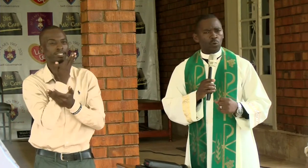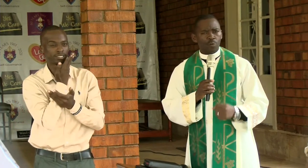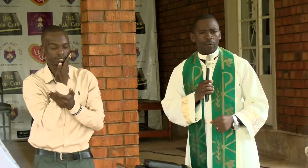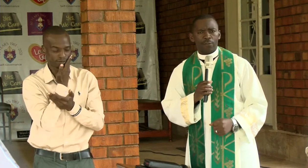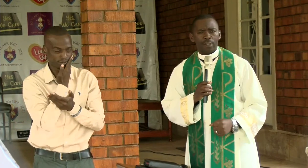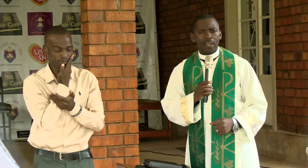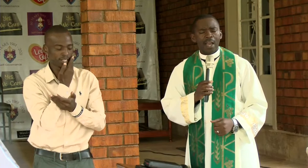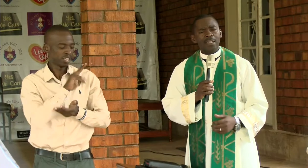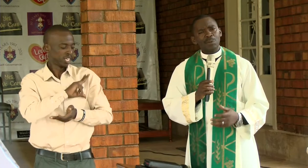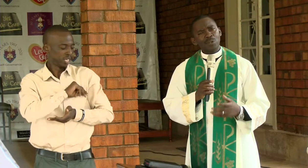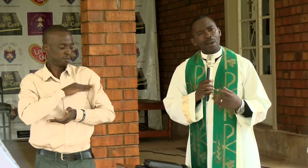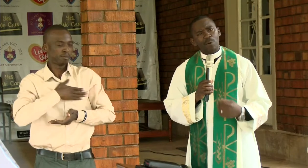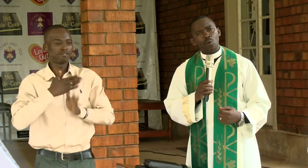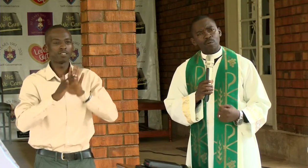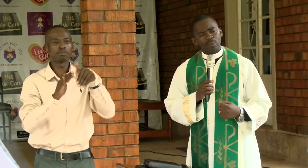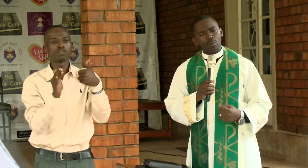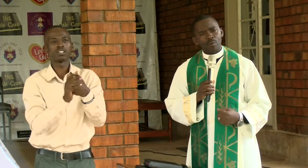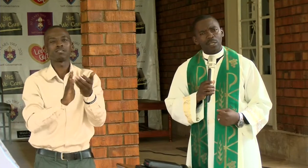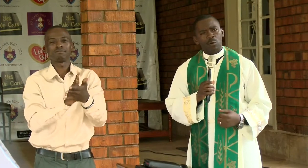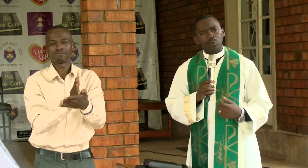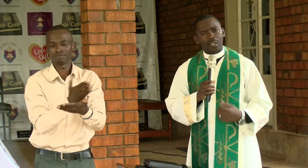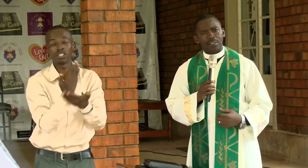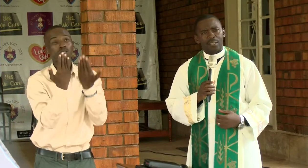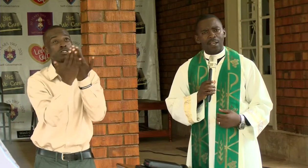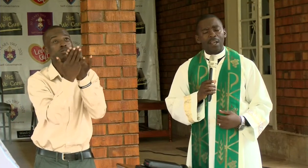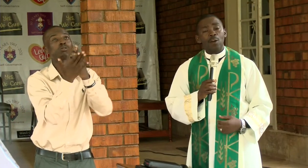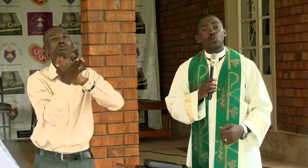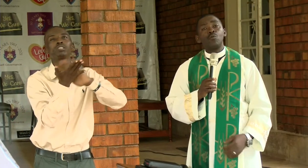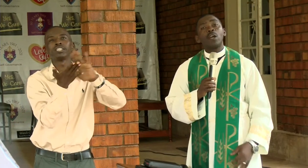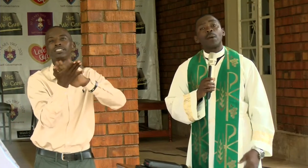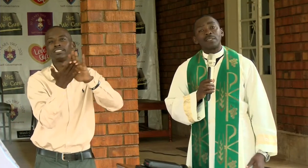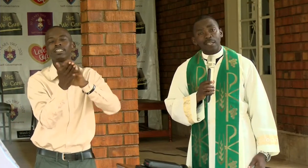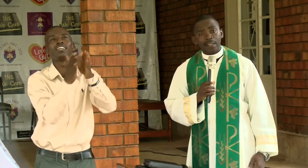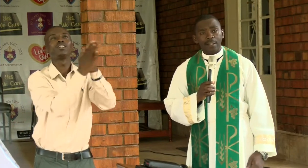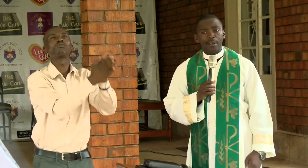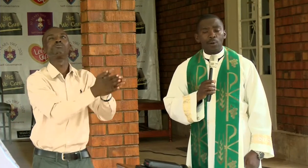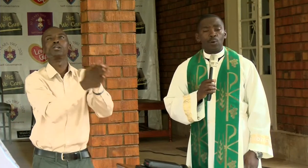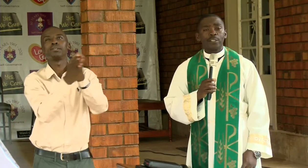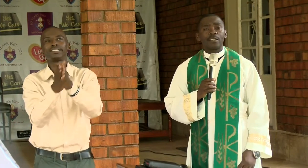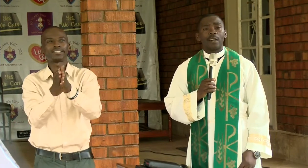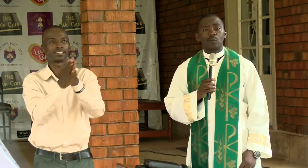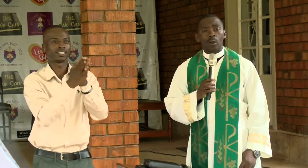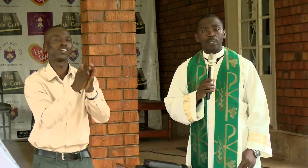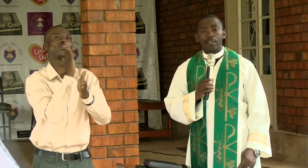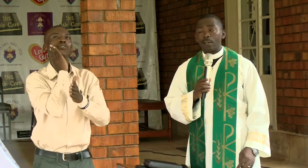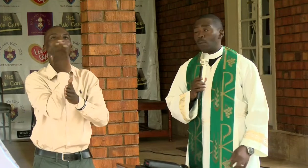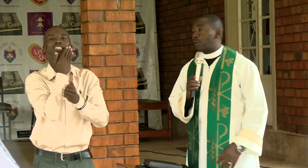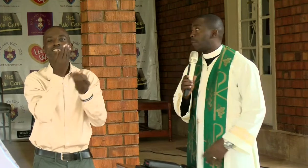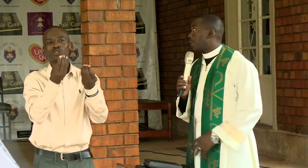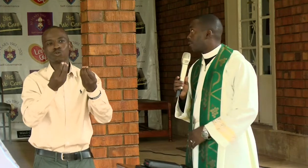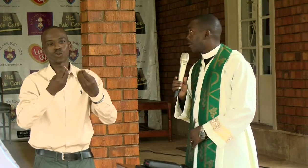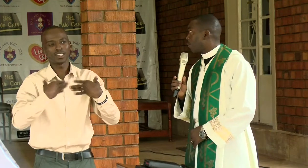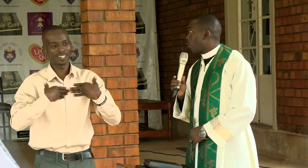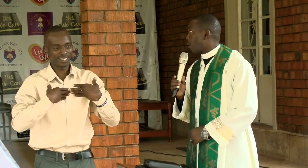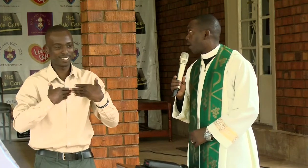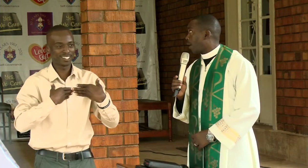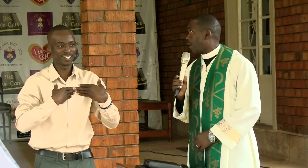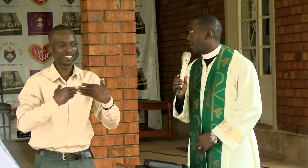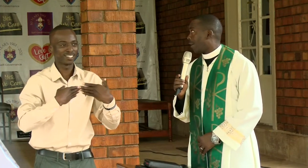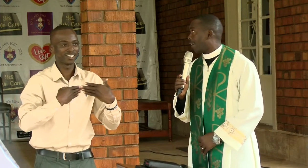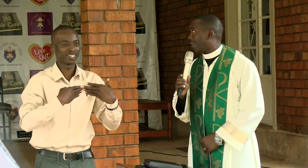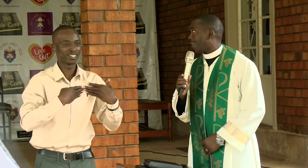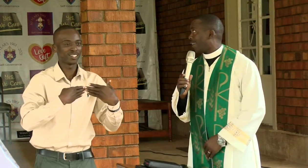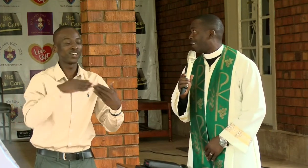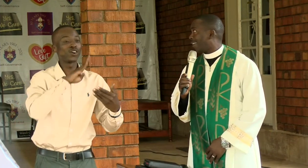obutali butukuvu bwaffe ate bwetunaamala okumusaba okutusaasira tumwebaze olw'ekisa kyatuwadde bulemeezi neekuba